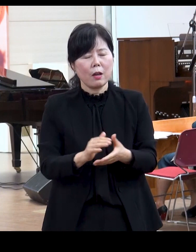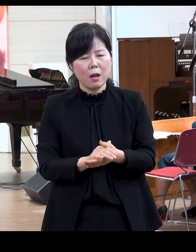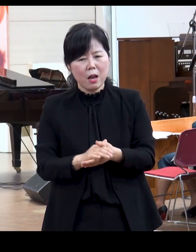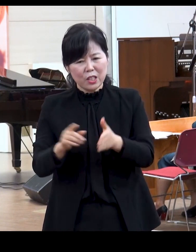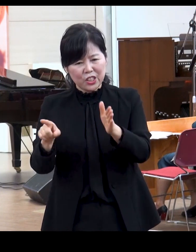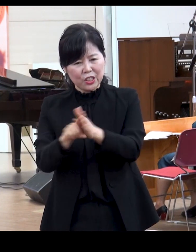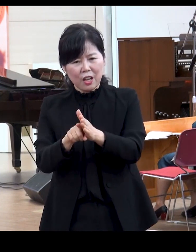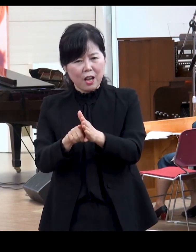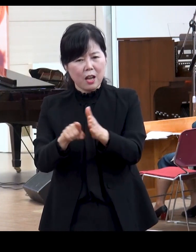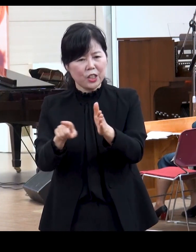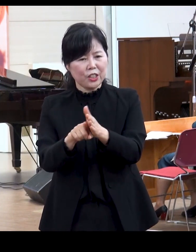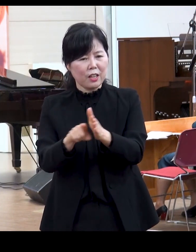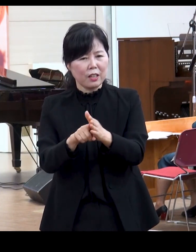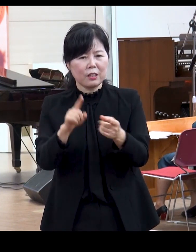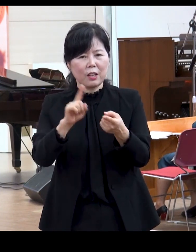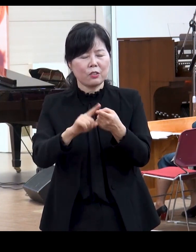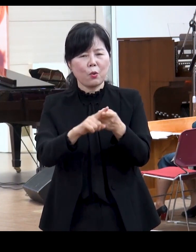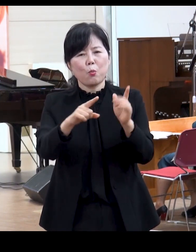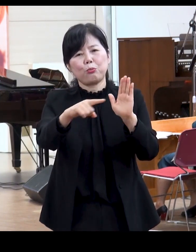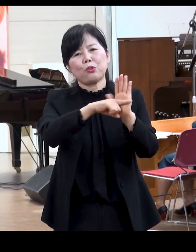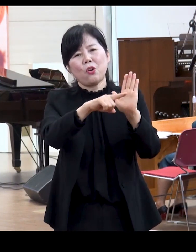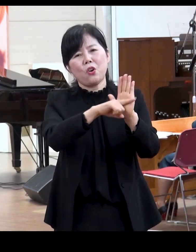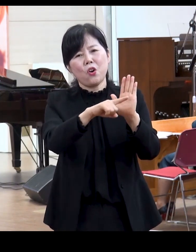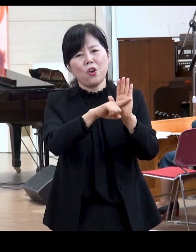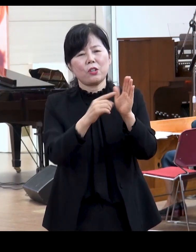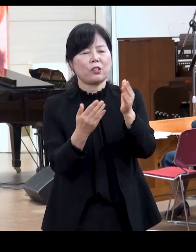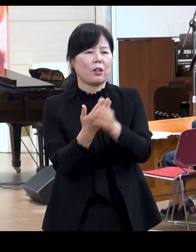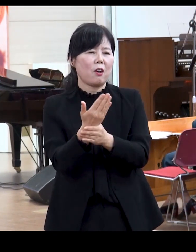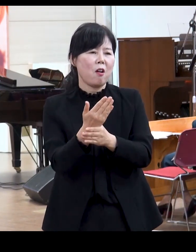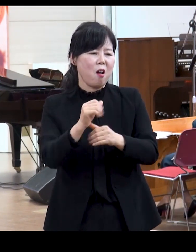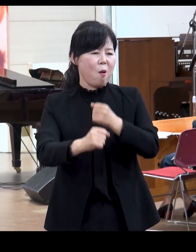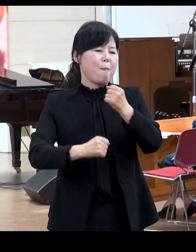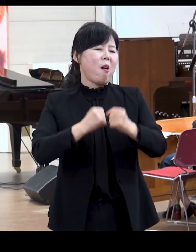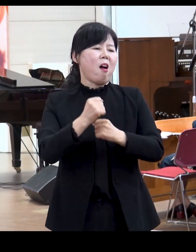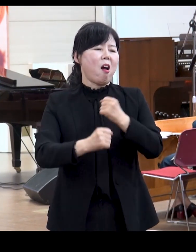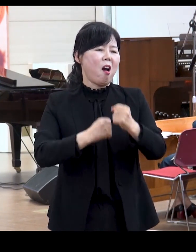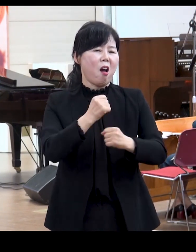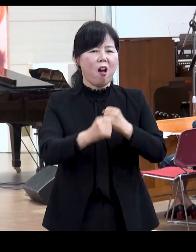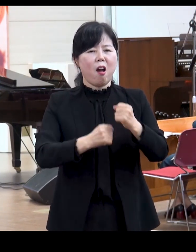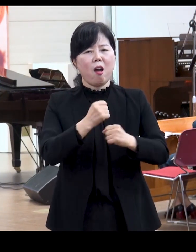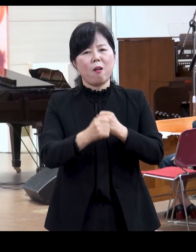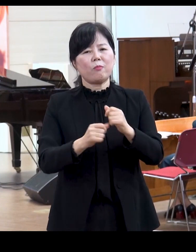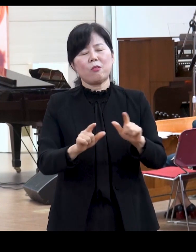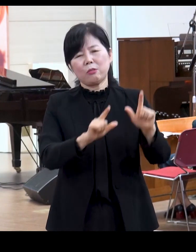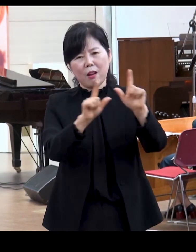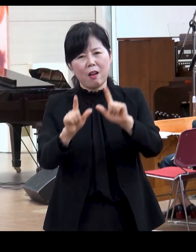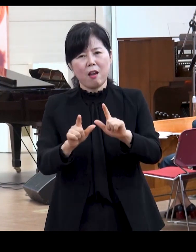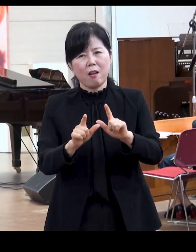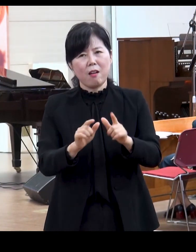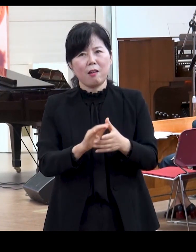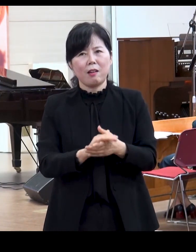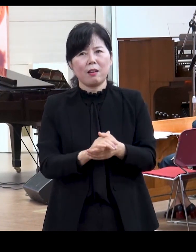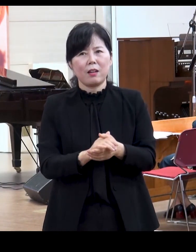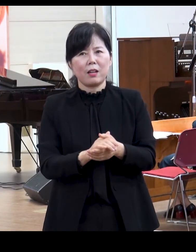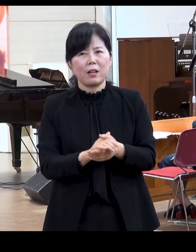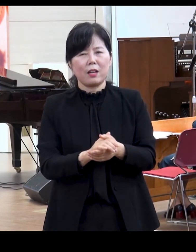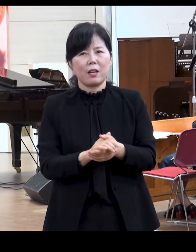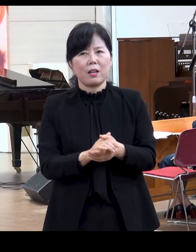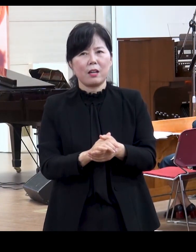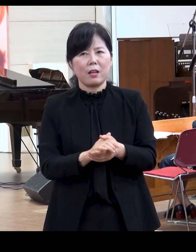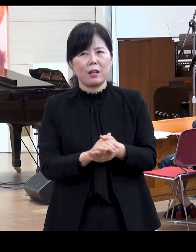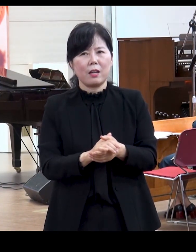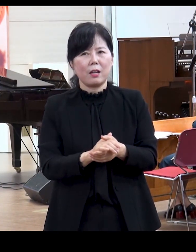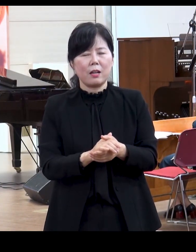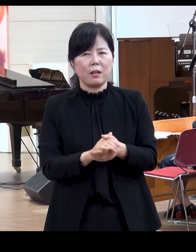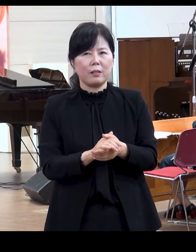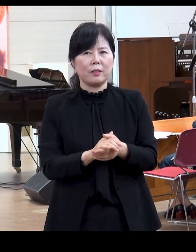다 부정하고 질서를 부정하는, 자기 멋대로 막 하는 어떤 그런 아주 인본주의적인, 그야말로